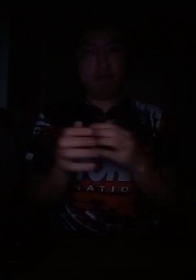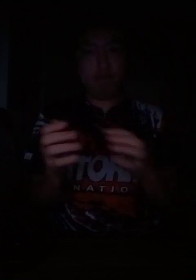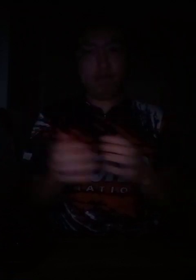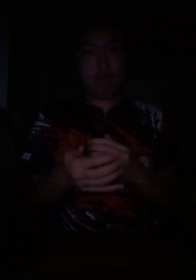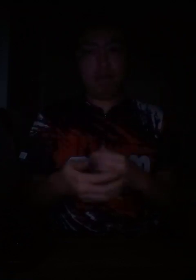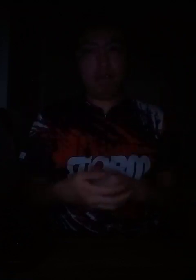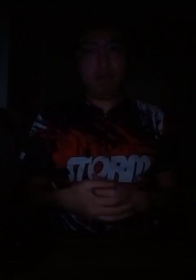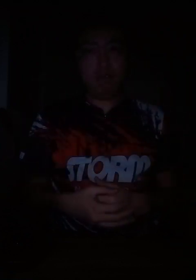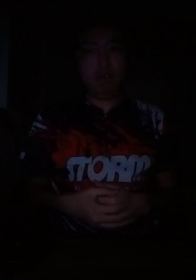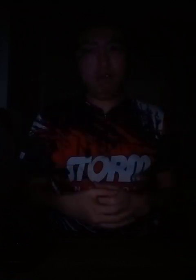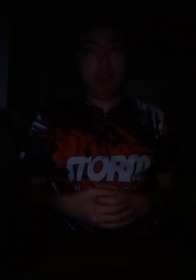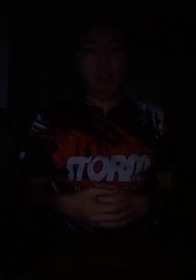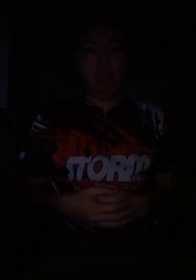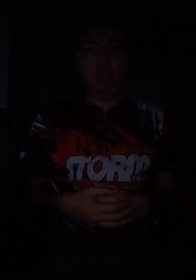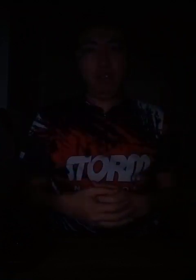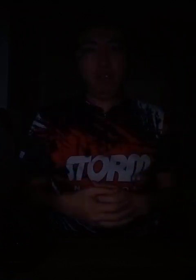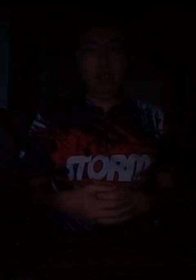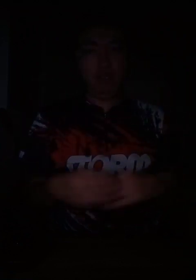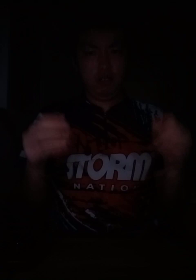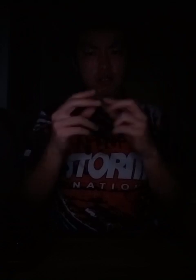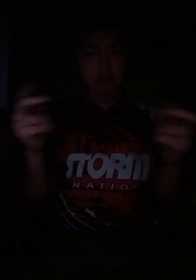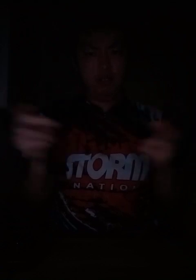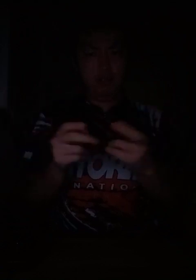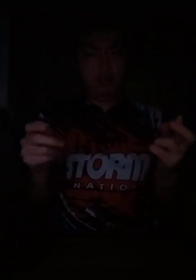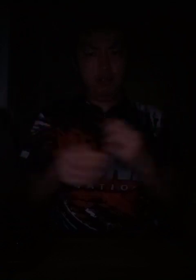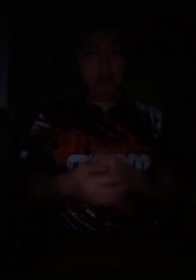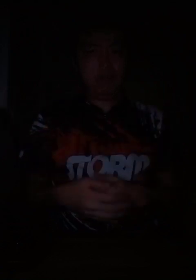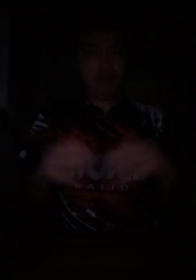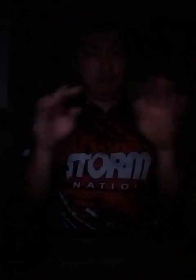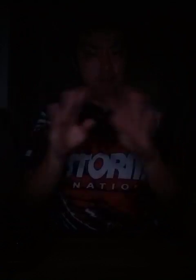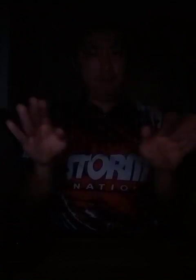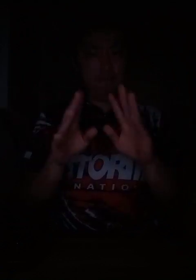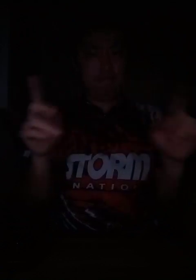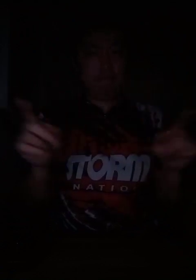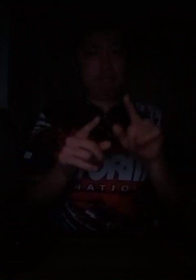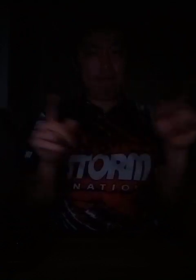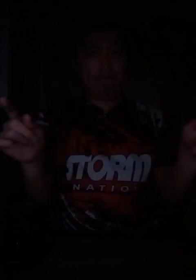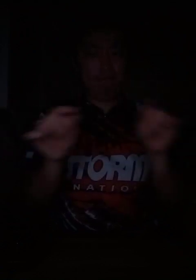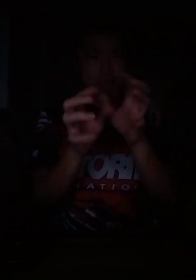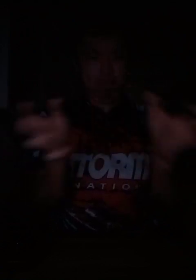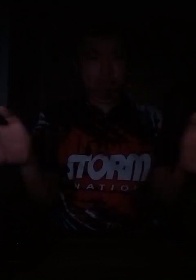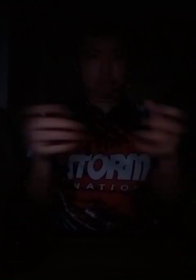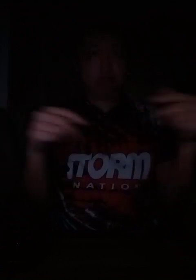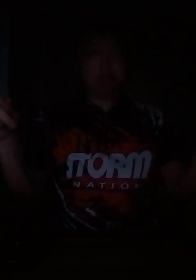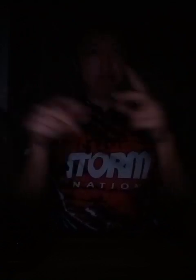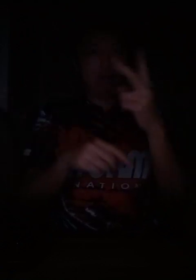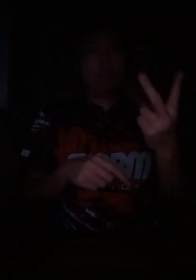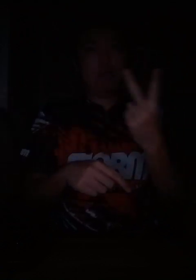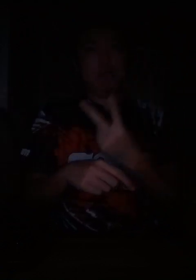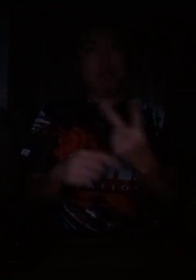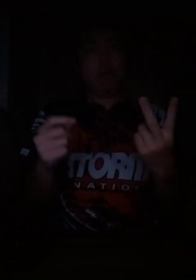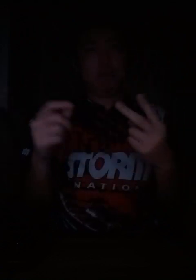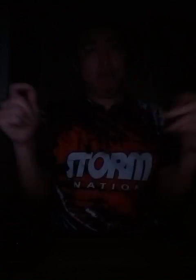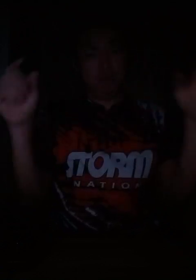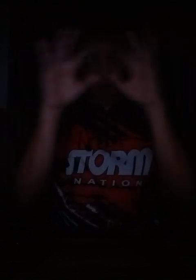계획입니다. 오늘 새벽 0시 2분쯤에는 서울시 서초구 일대 아파트에서 약 20분 동안 전기